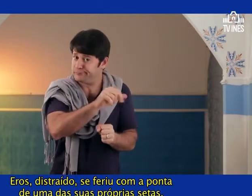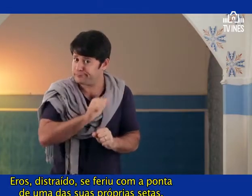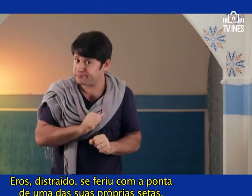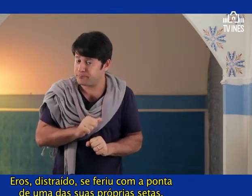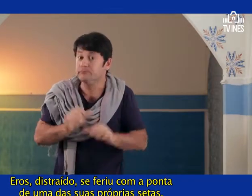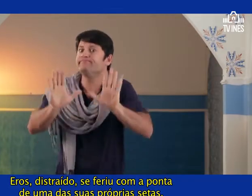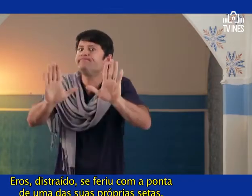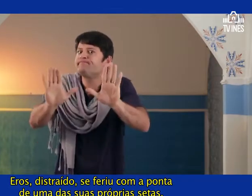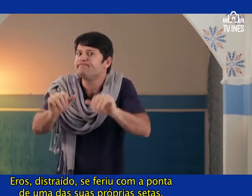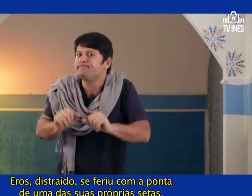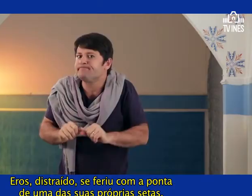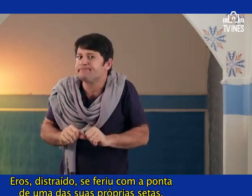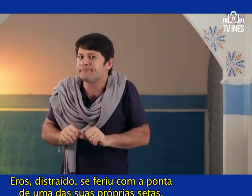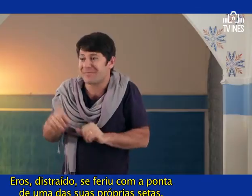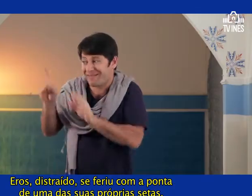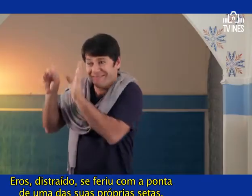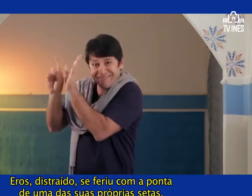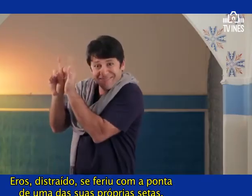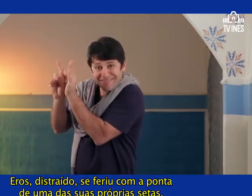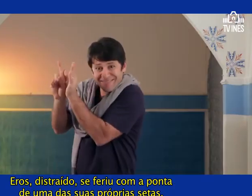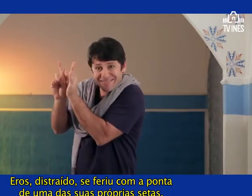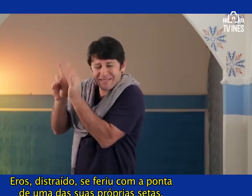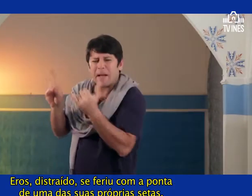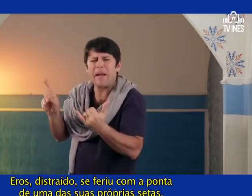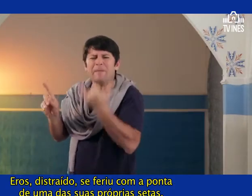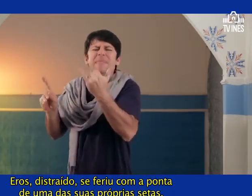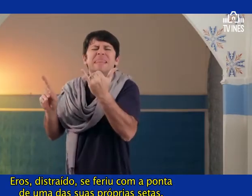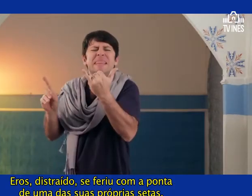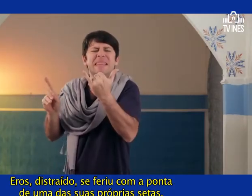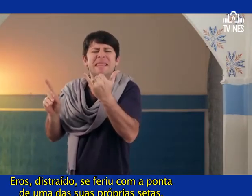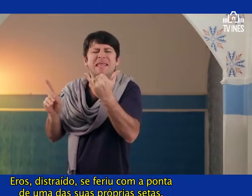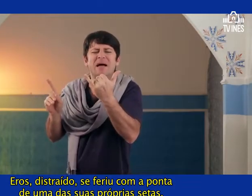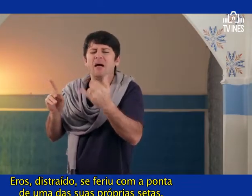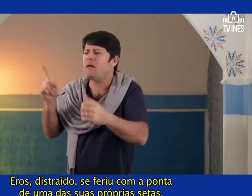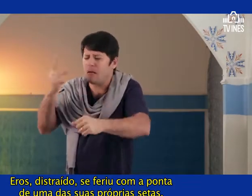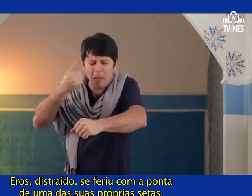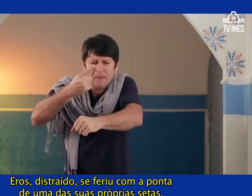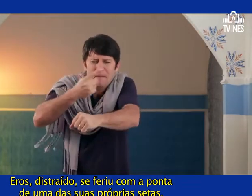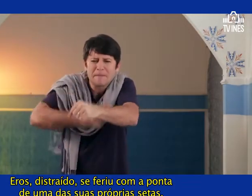Eros, distraído, se feriu com a ponta de uma das suas próprias setas.